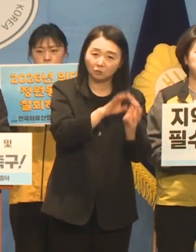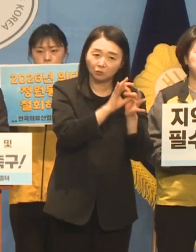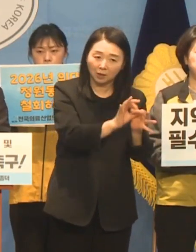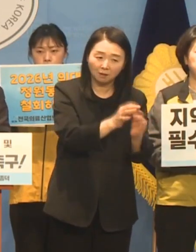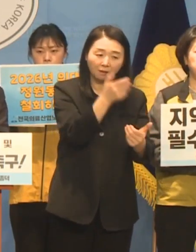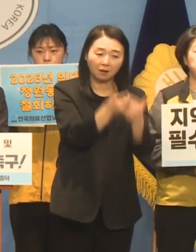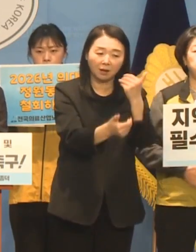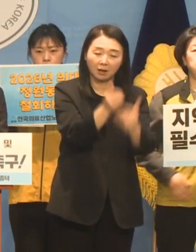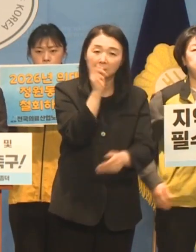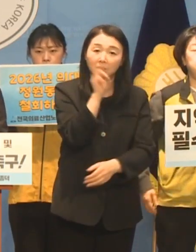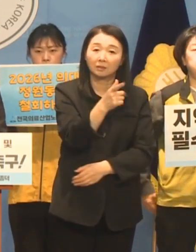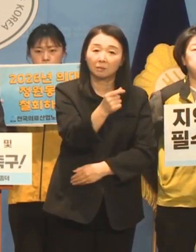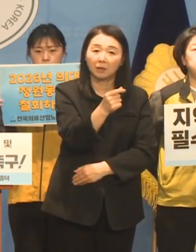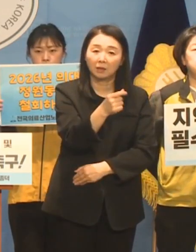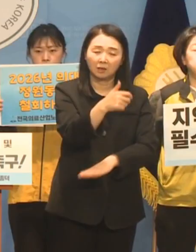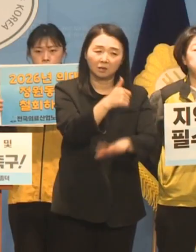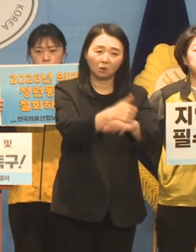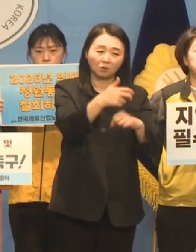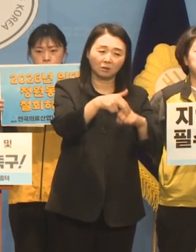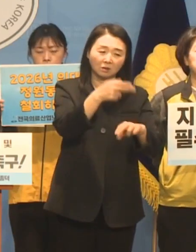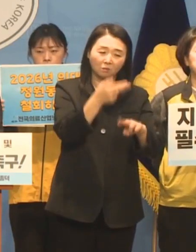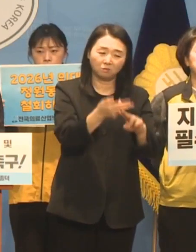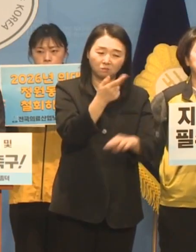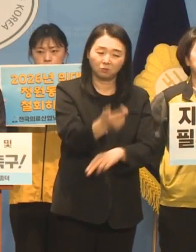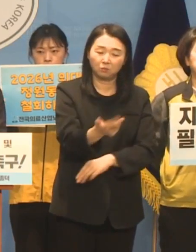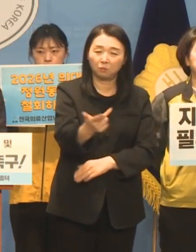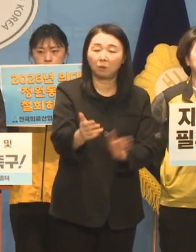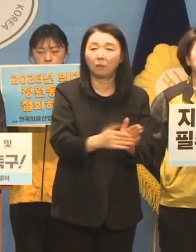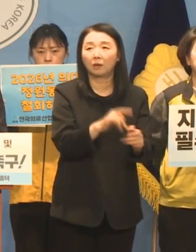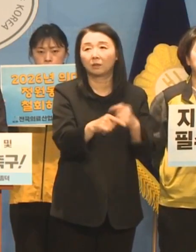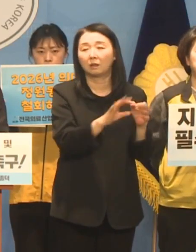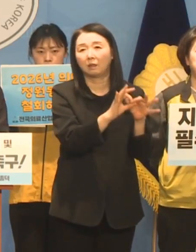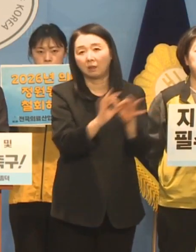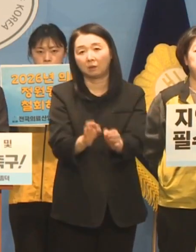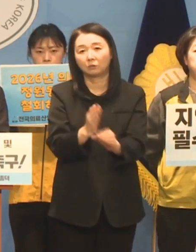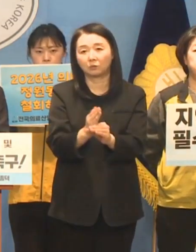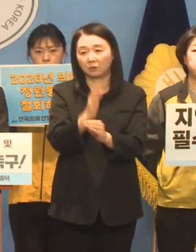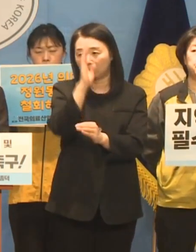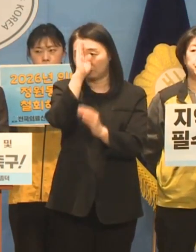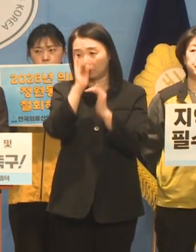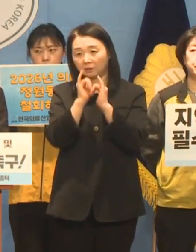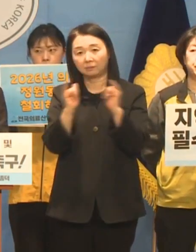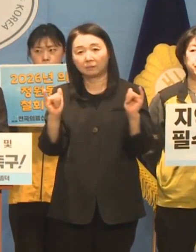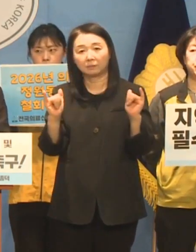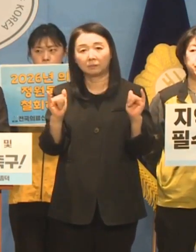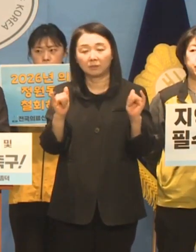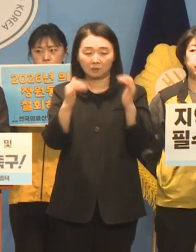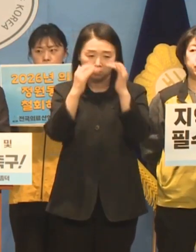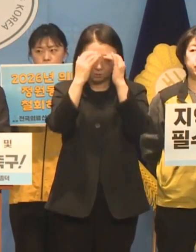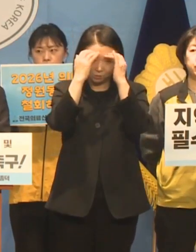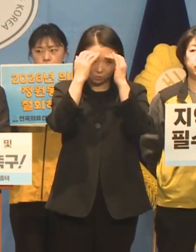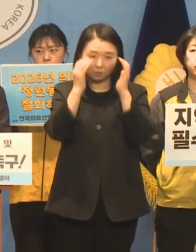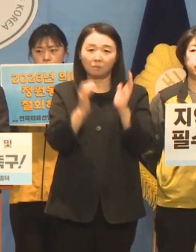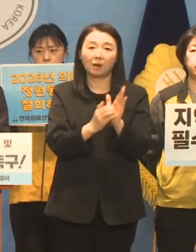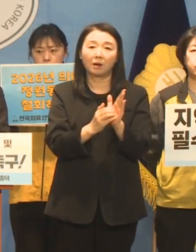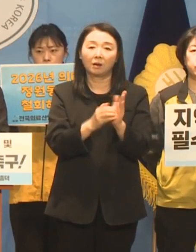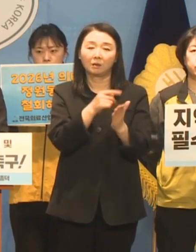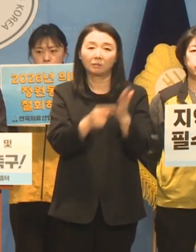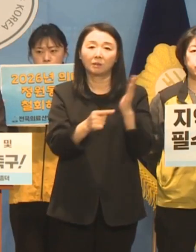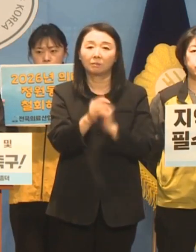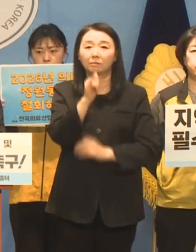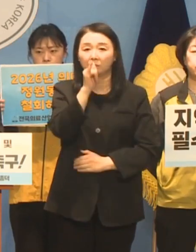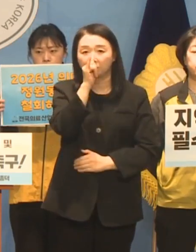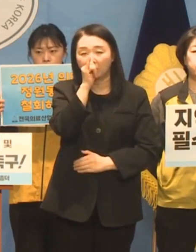갈등으로 의료 공백 사태가 1년 넘게 지속되어졌고 그로 인해서 환자들은 고통당했고 피해를